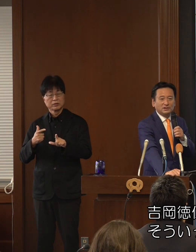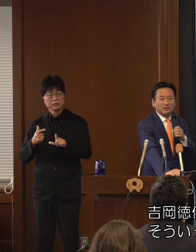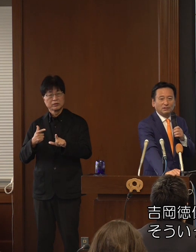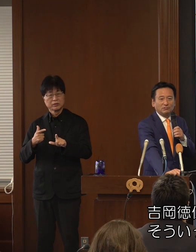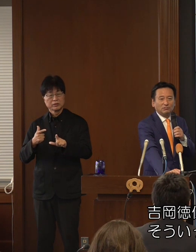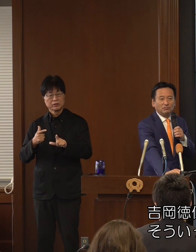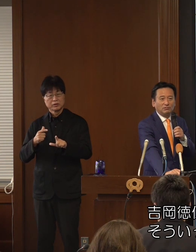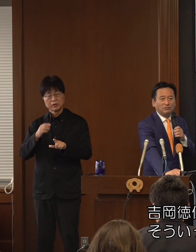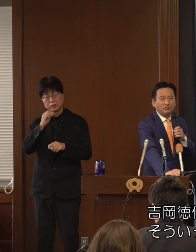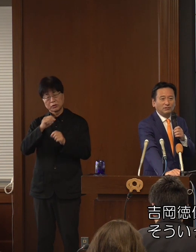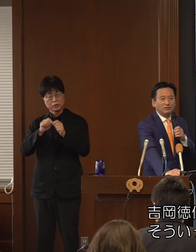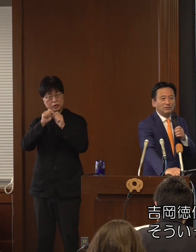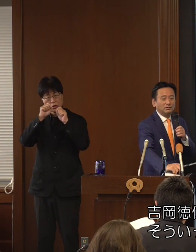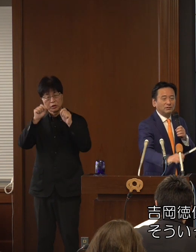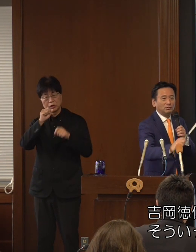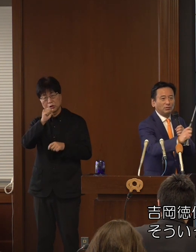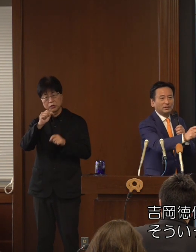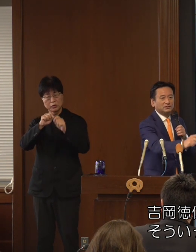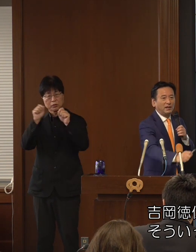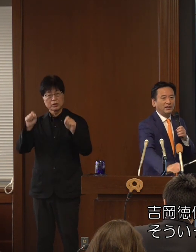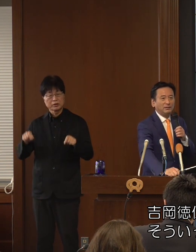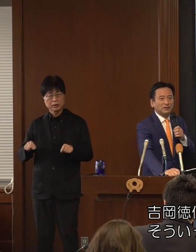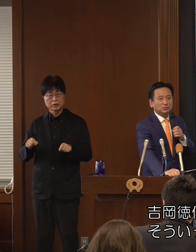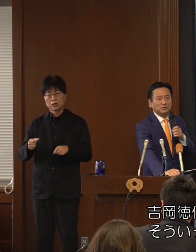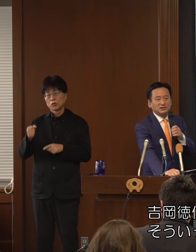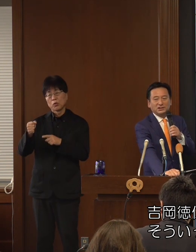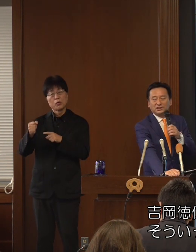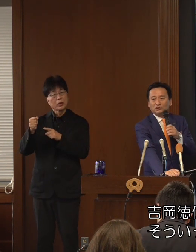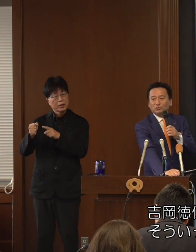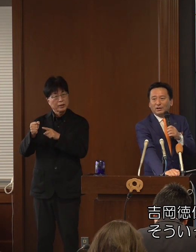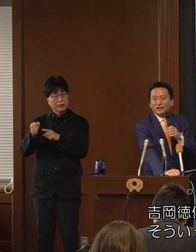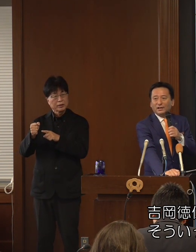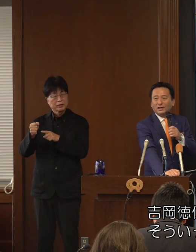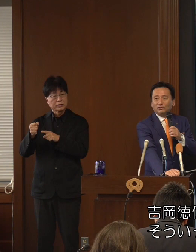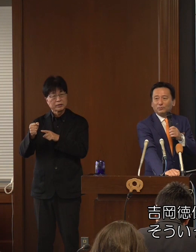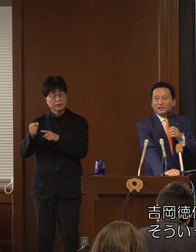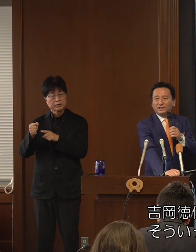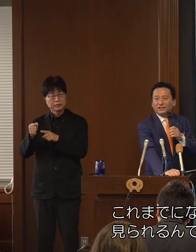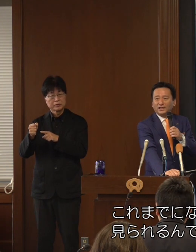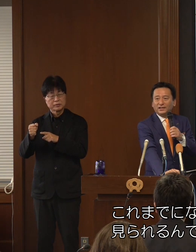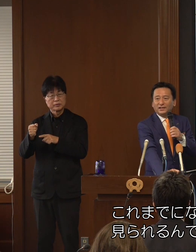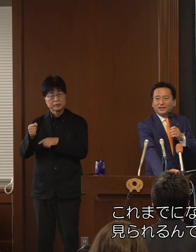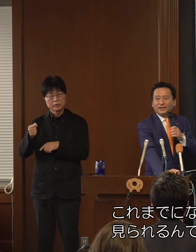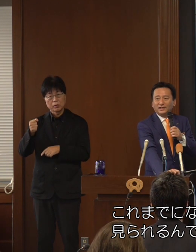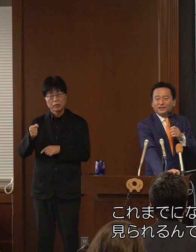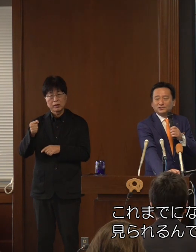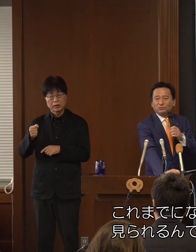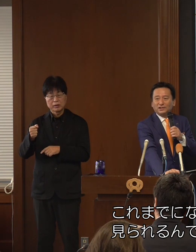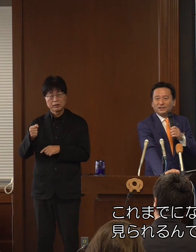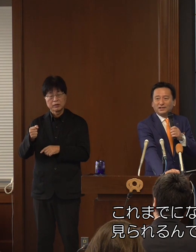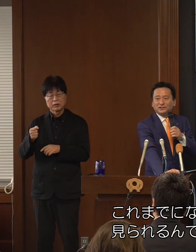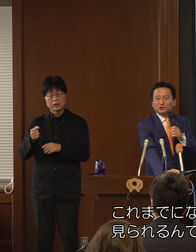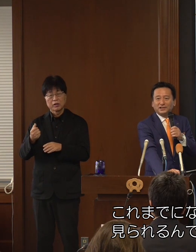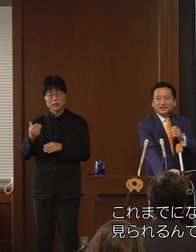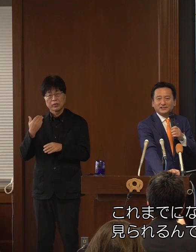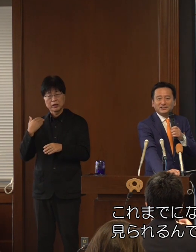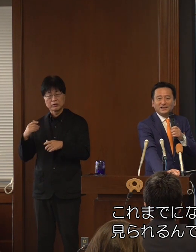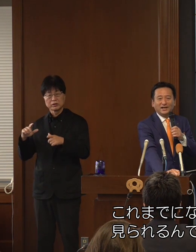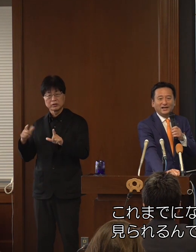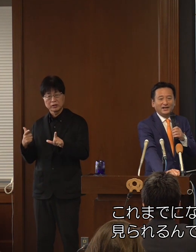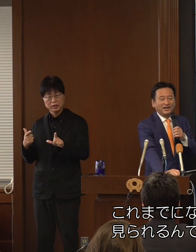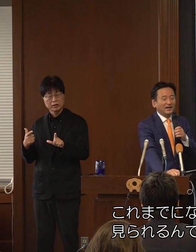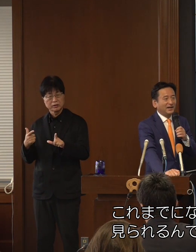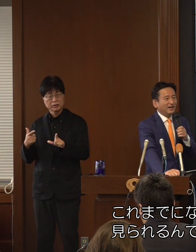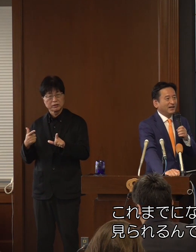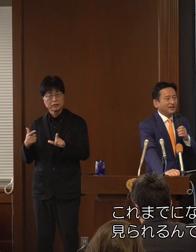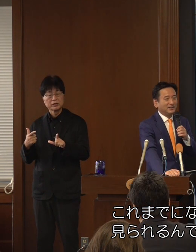徳仁さんの効果ですね、そういったシーンというのはこれまでにない、非常に芸術的なシーン